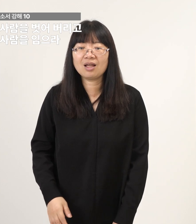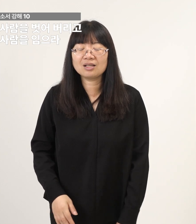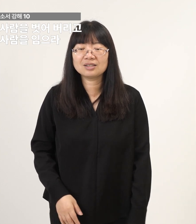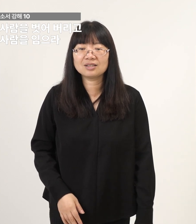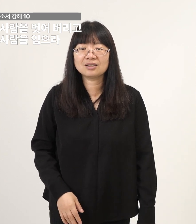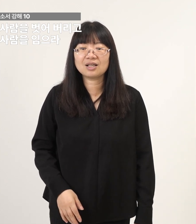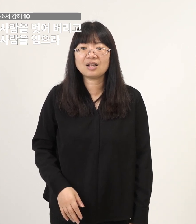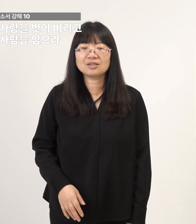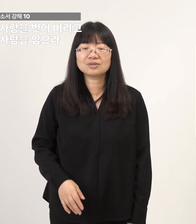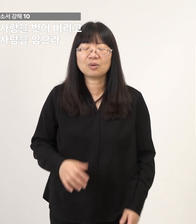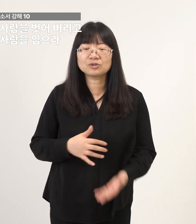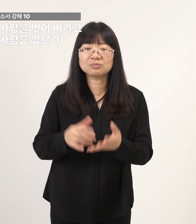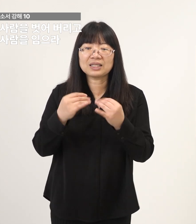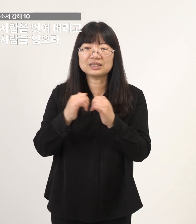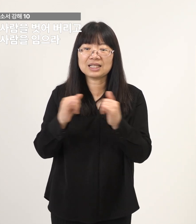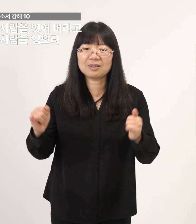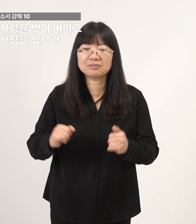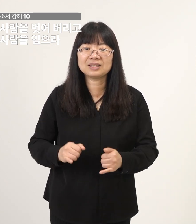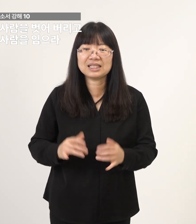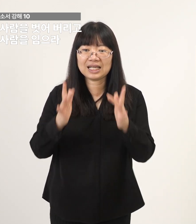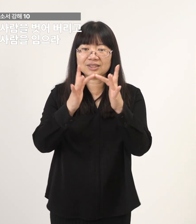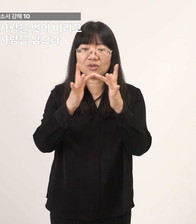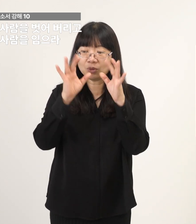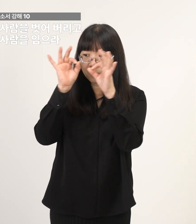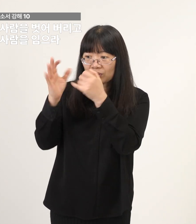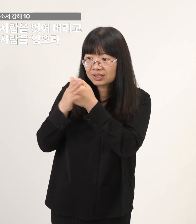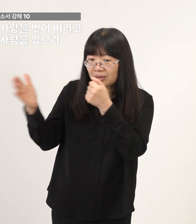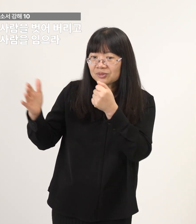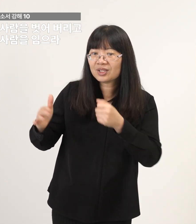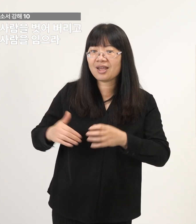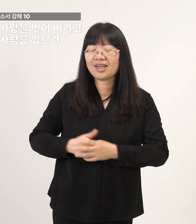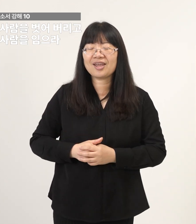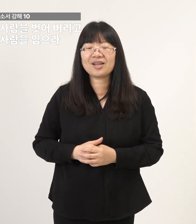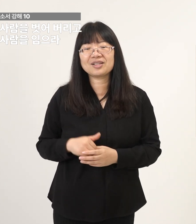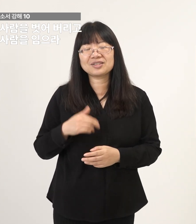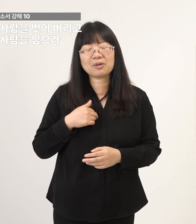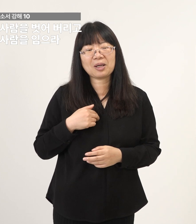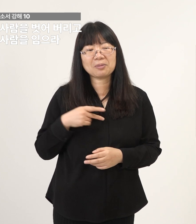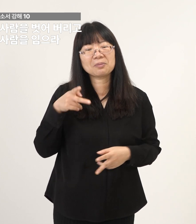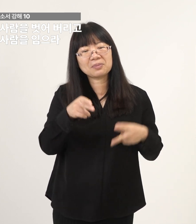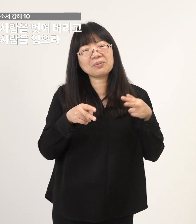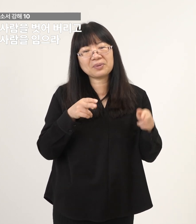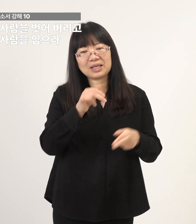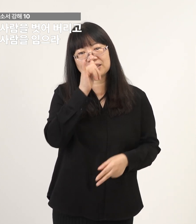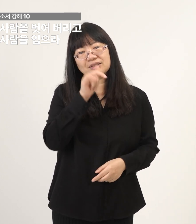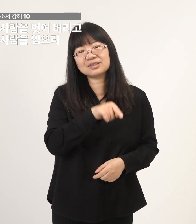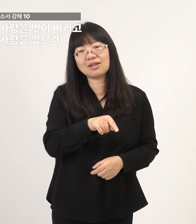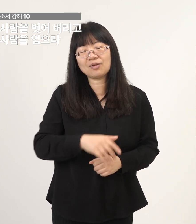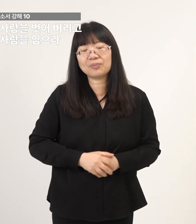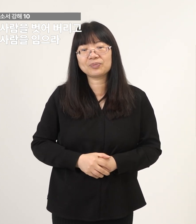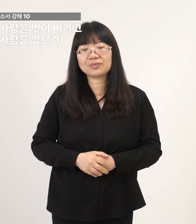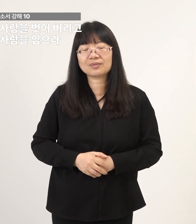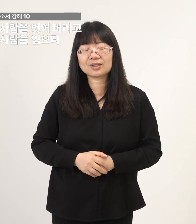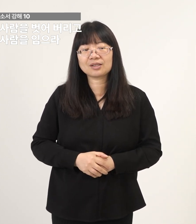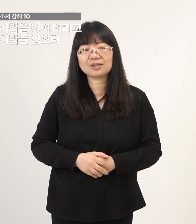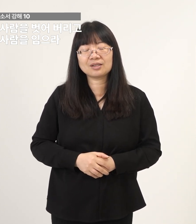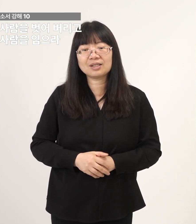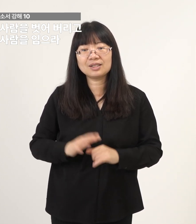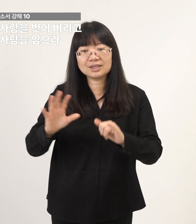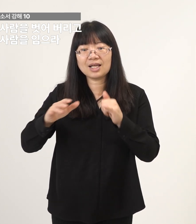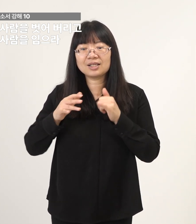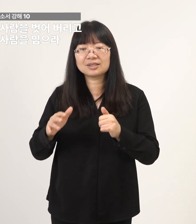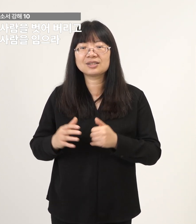인터넷으로 무서운 세상이에요. 네? 세상이 유리알 같아가지고 이제는